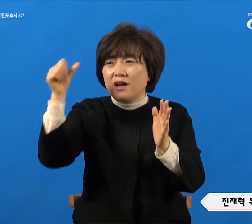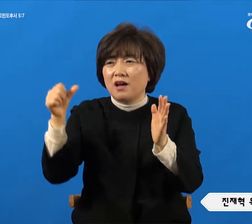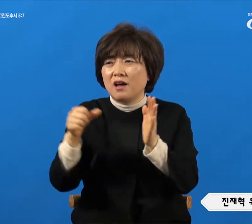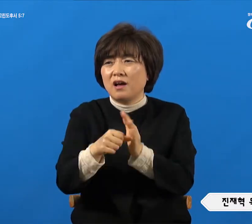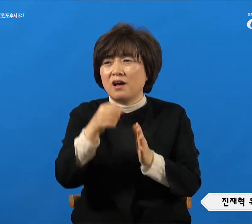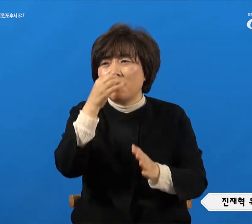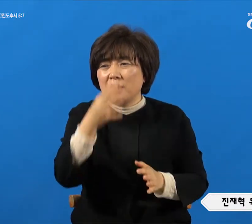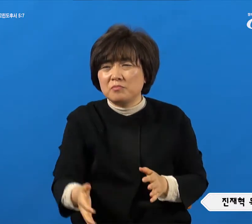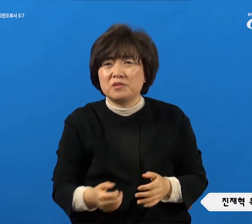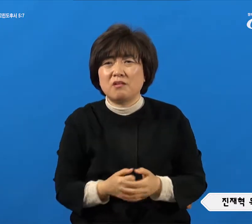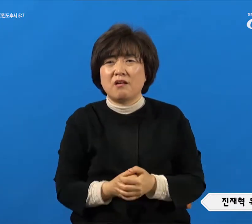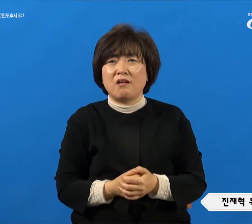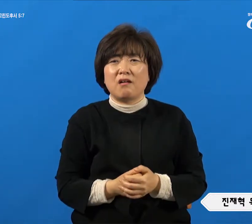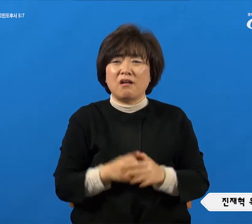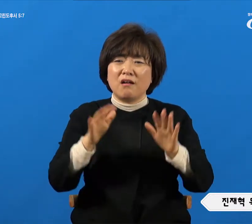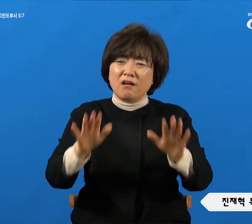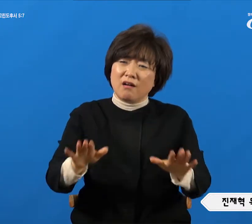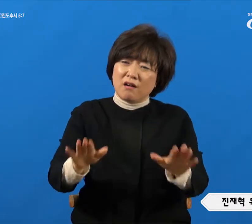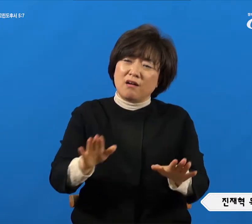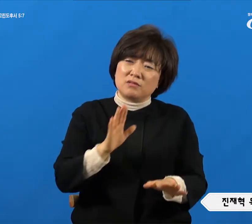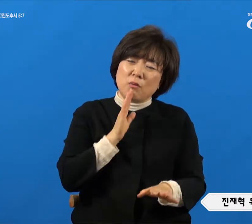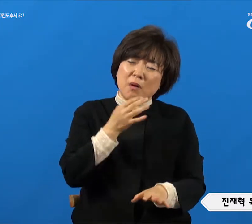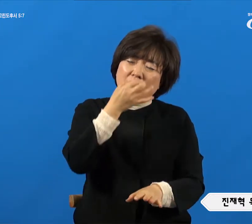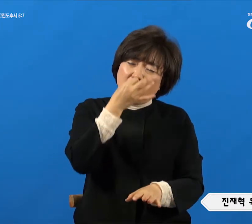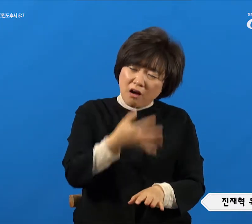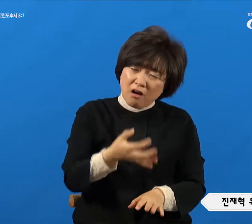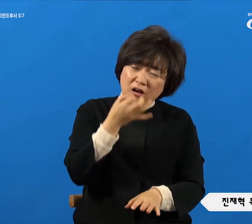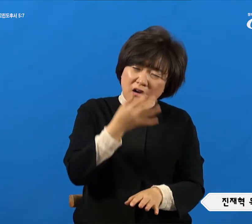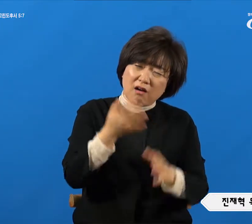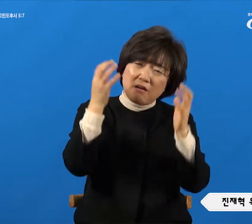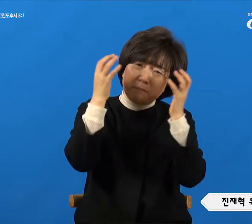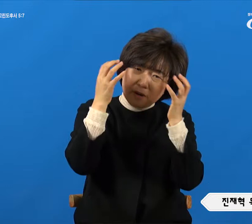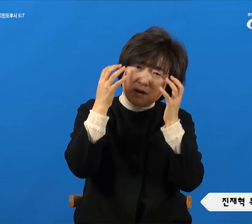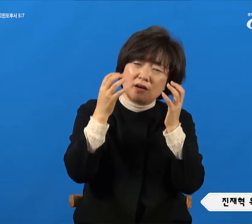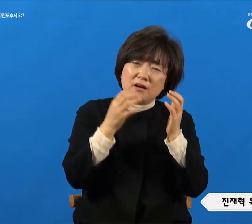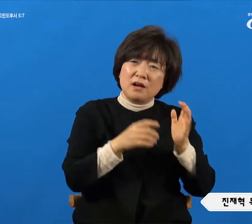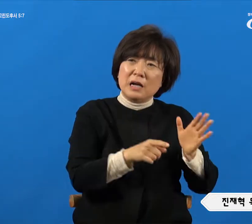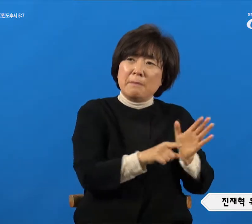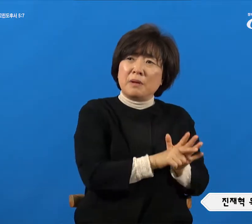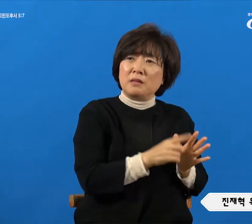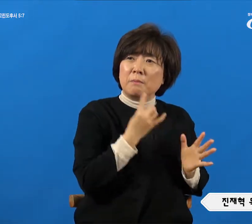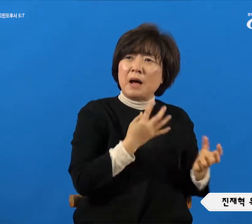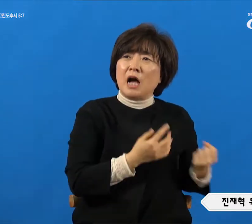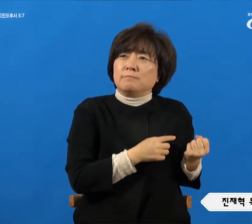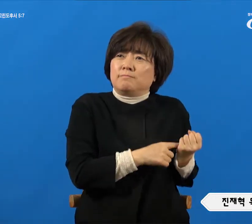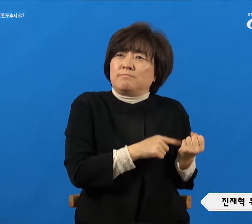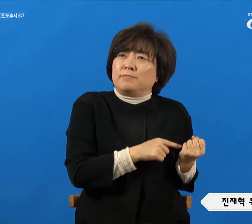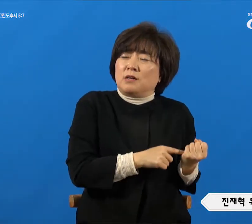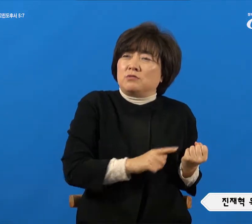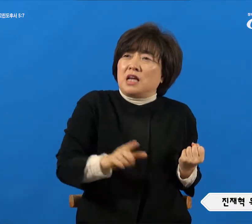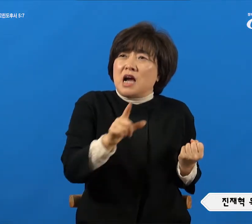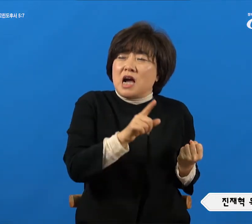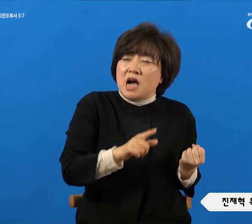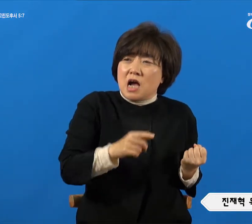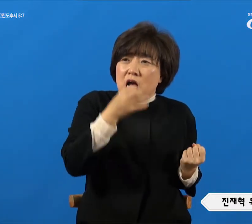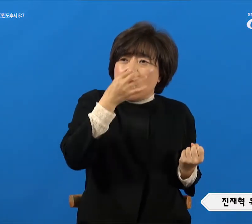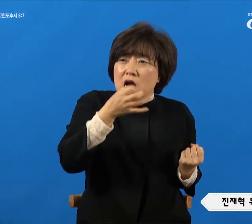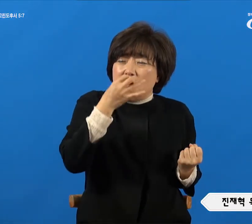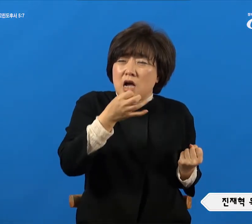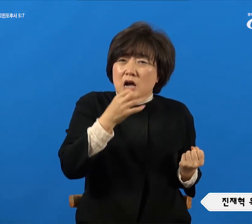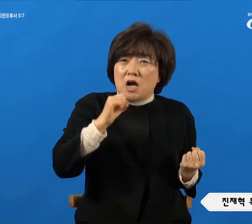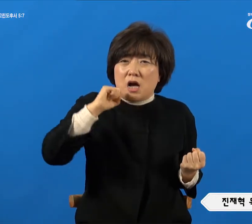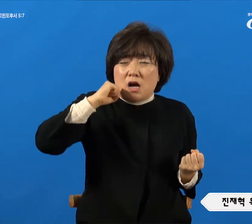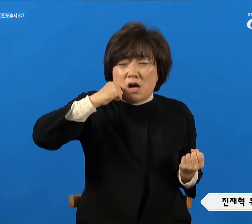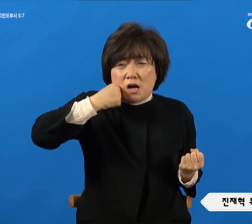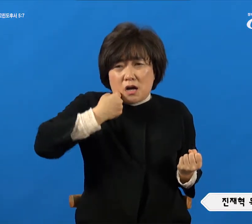않음을 깨닫습니다. 현실이 녹록지 않음을 느낍니다. 믿음만으로는 정말 살 수 없는